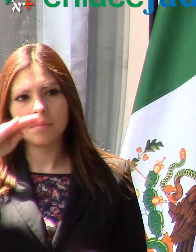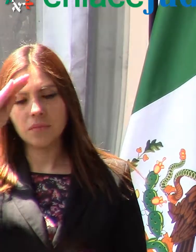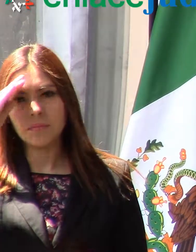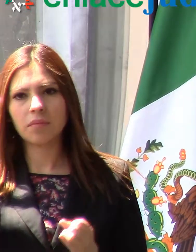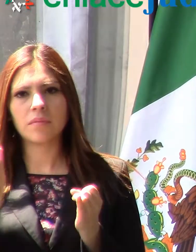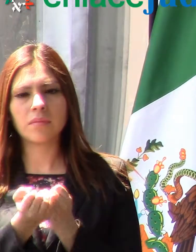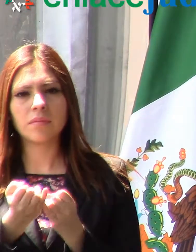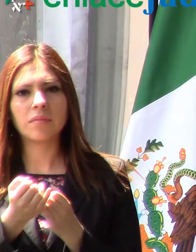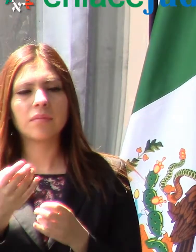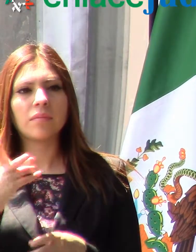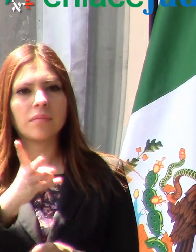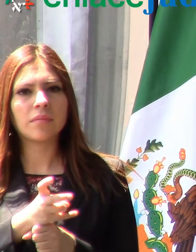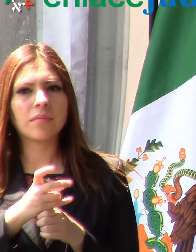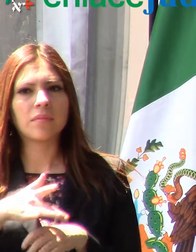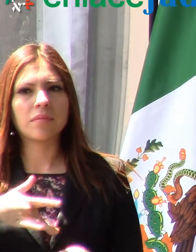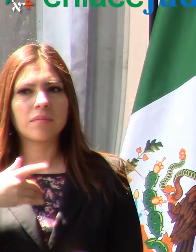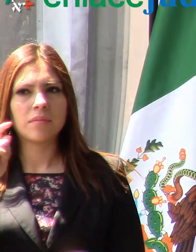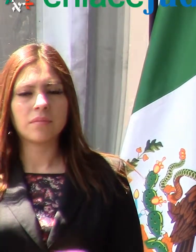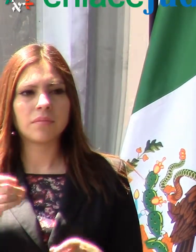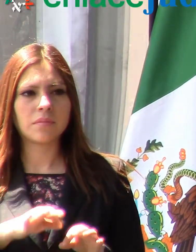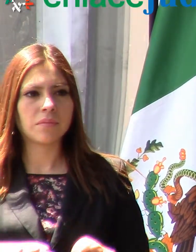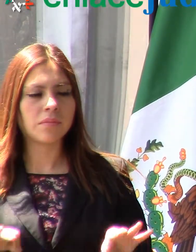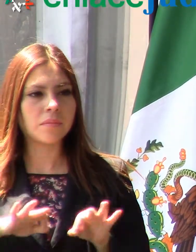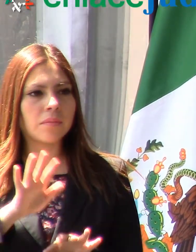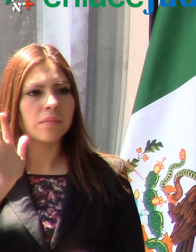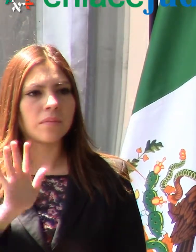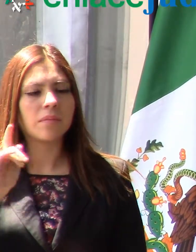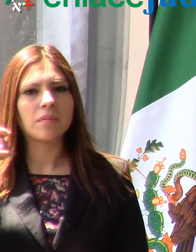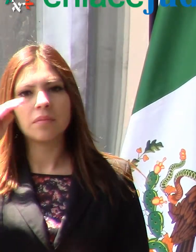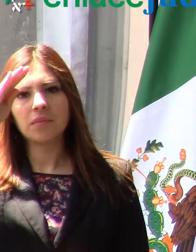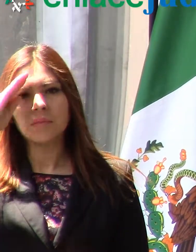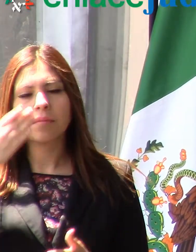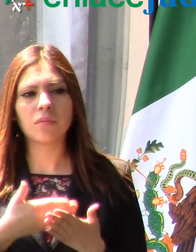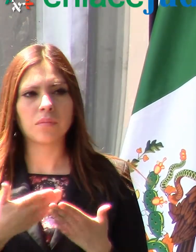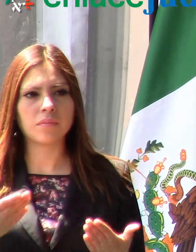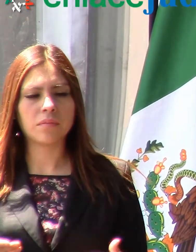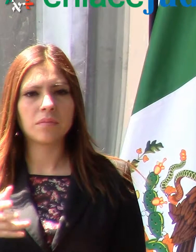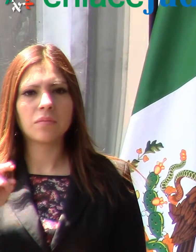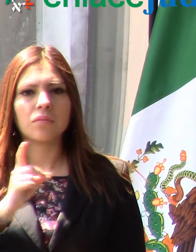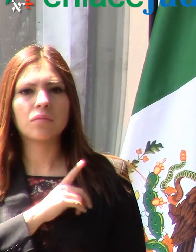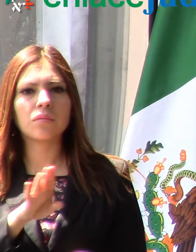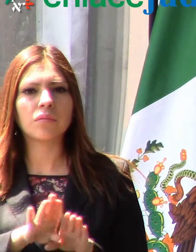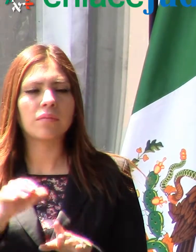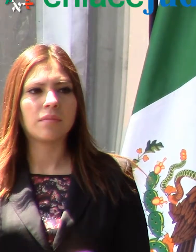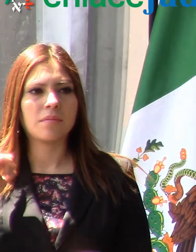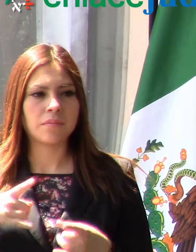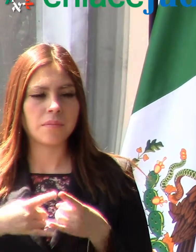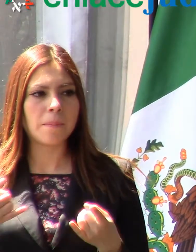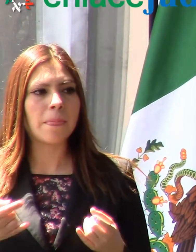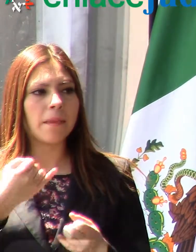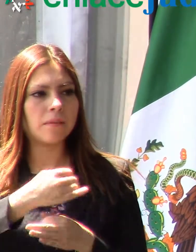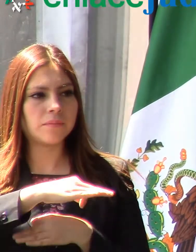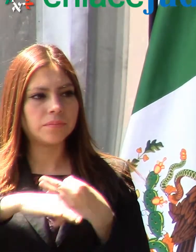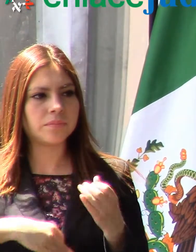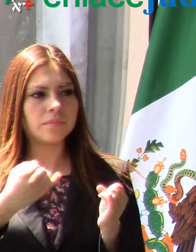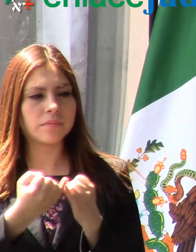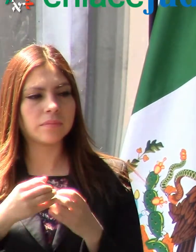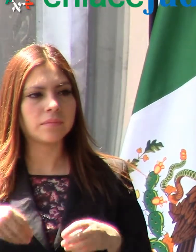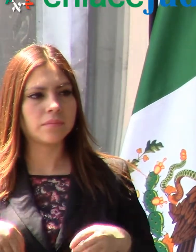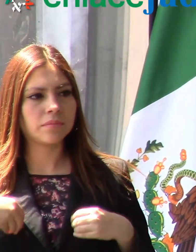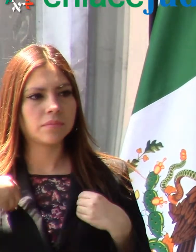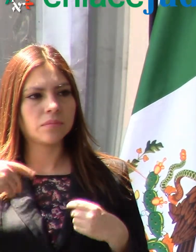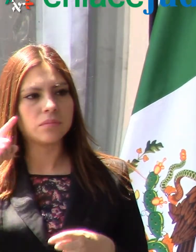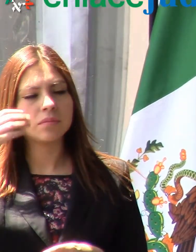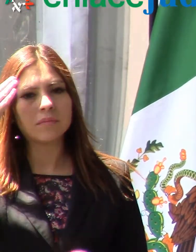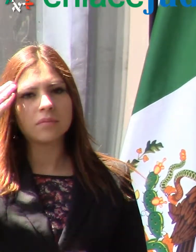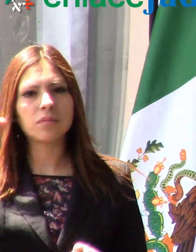que además nos invita, y me parece esto fundamental, a pensar nuestro presente, no solo nuestra historia. Nosotros también vivimos en